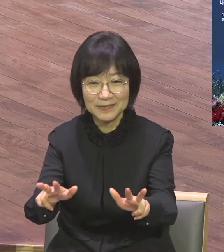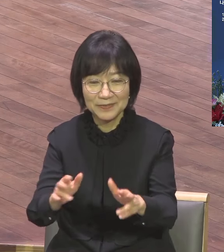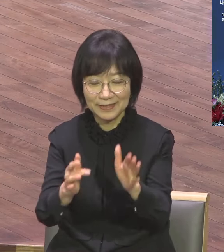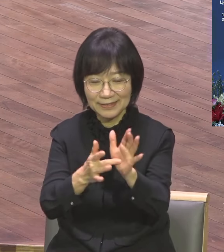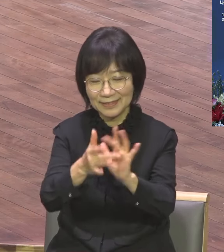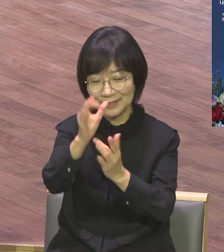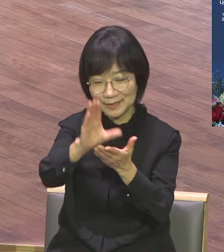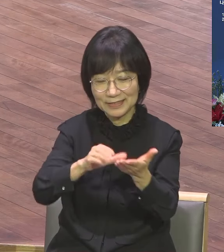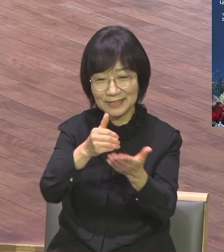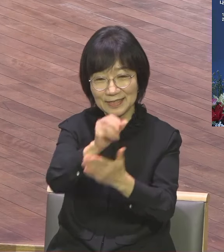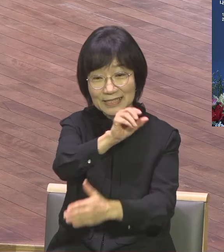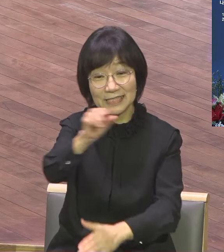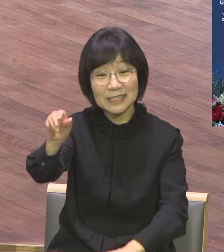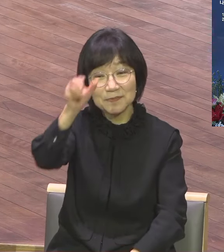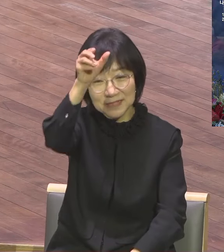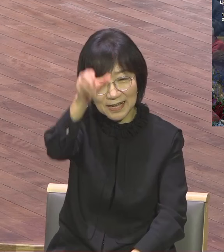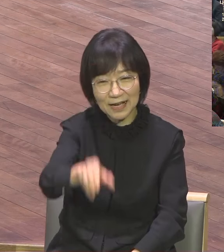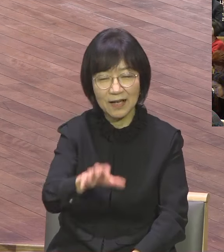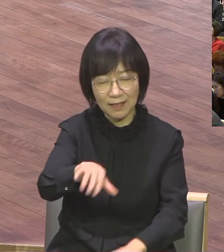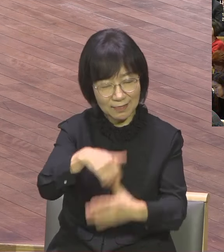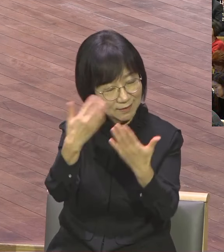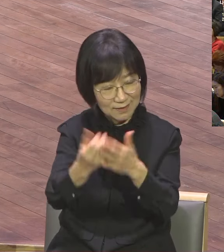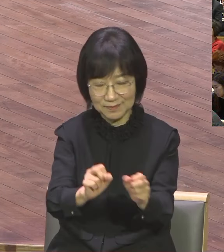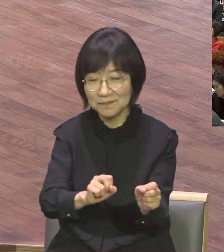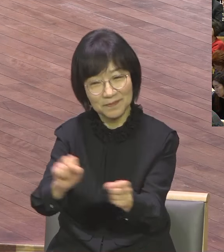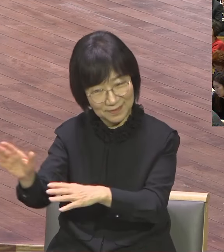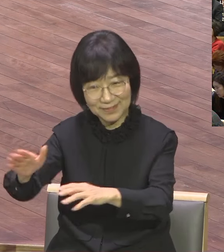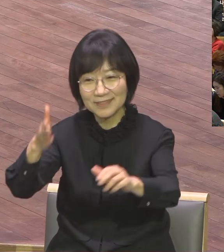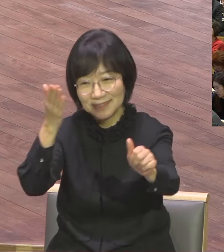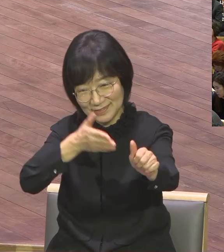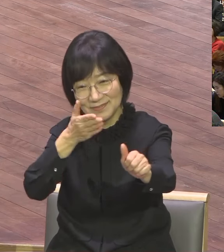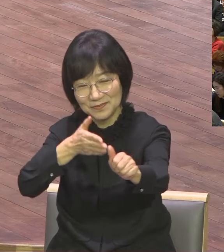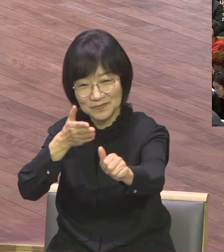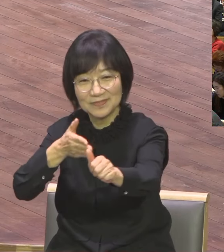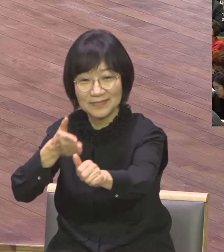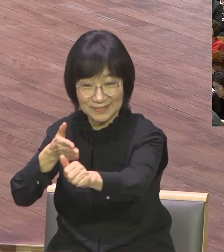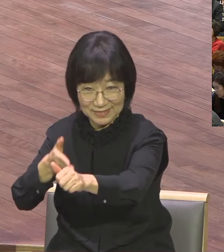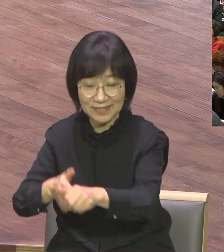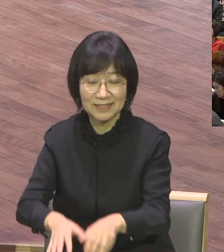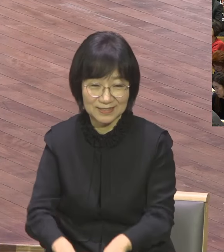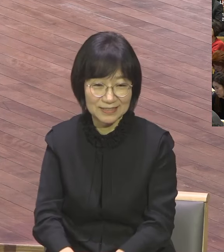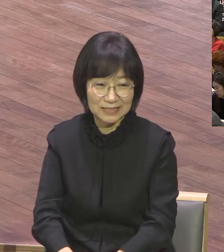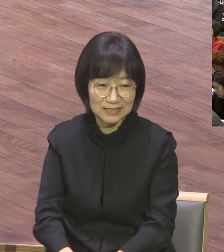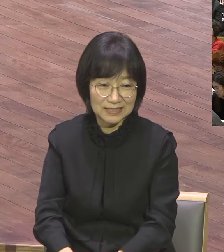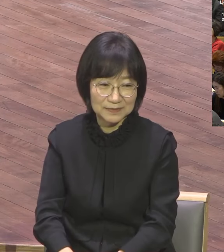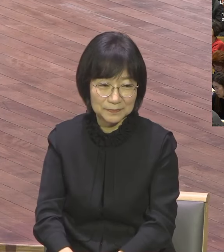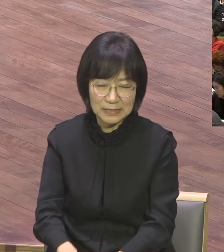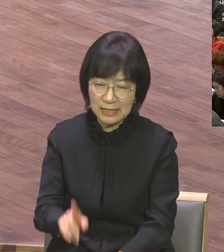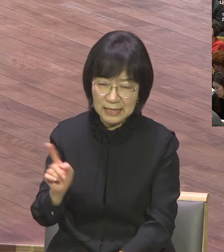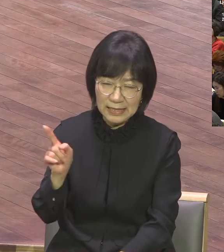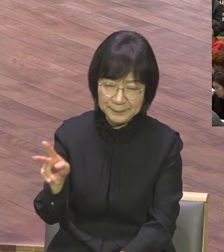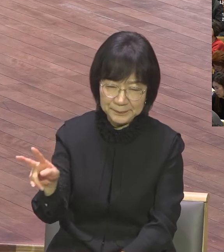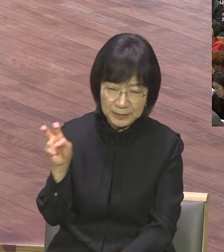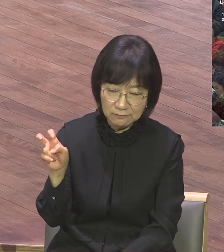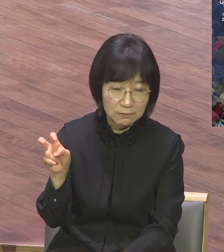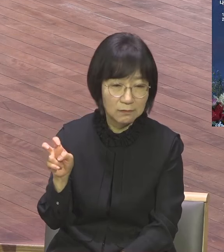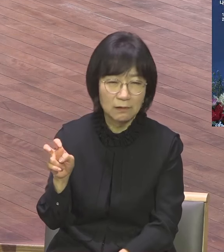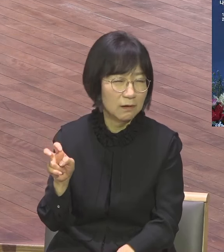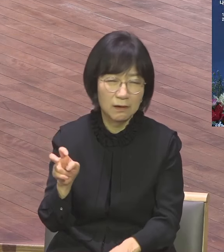그리스도의 십자가 앞에 다 내려놓으시 바랍니다. 내려놓으세요. 어떤 변명도 하지 마세요.